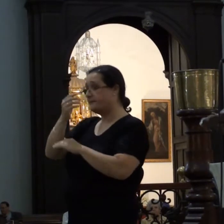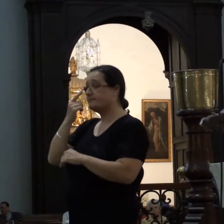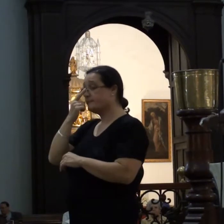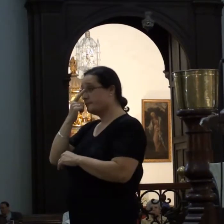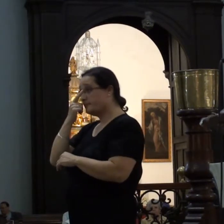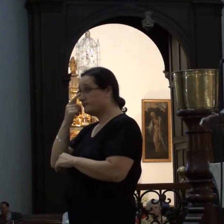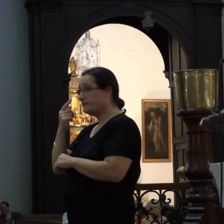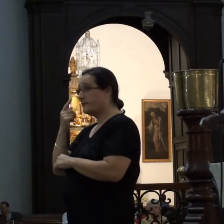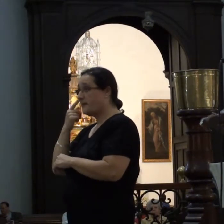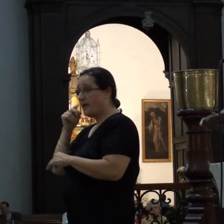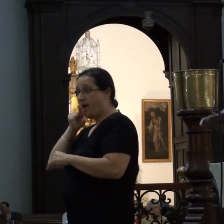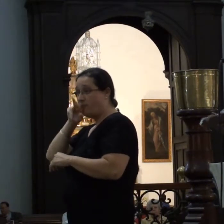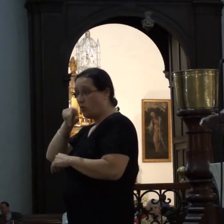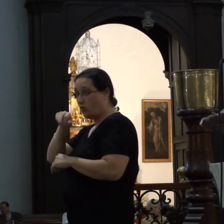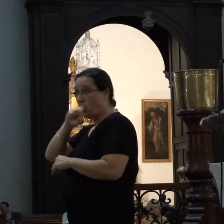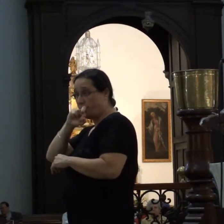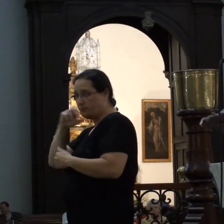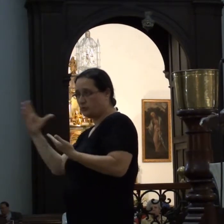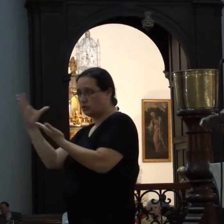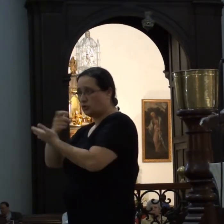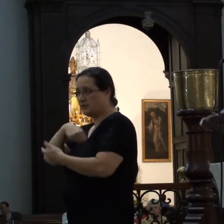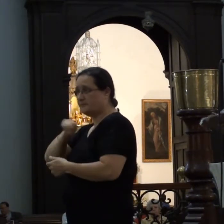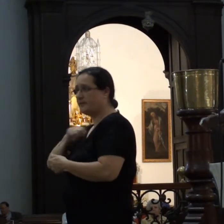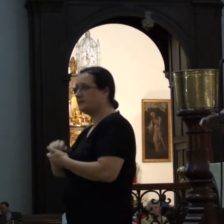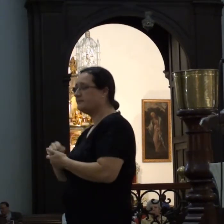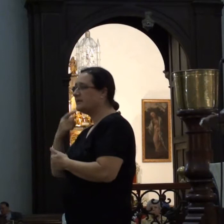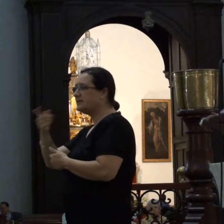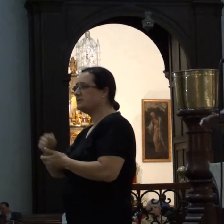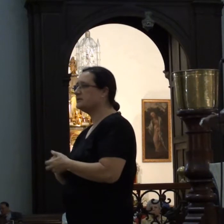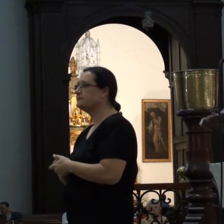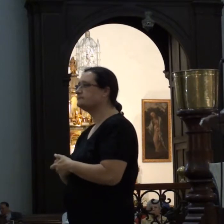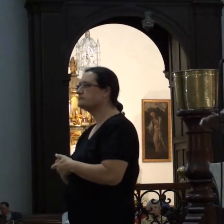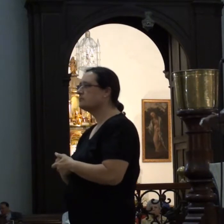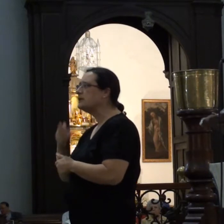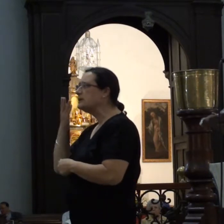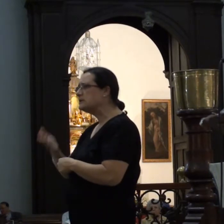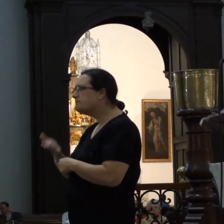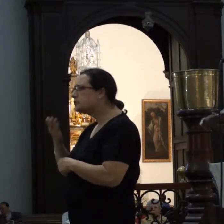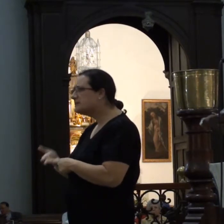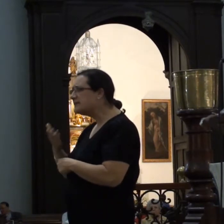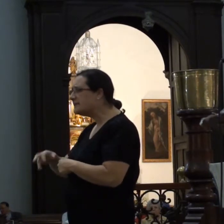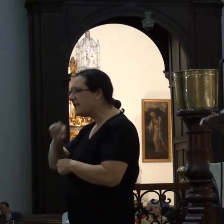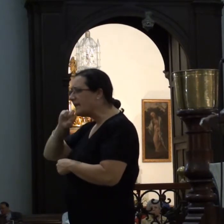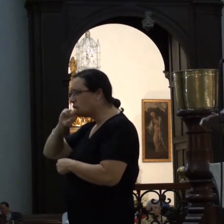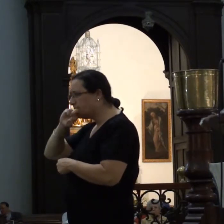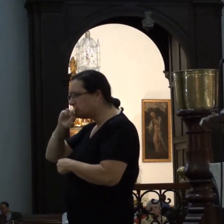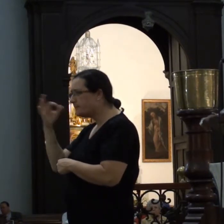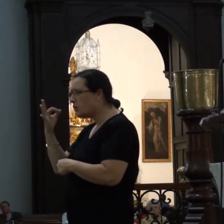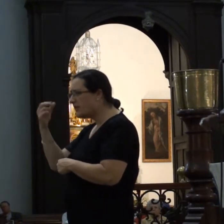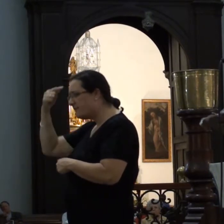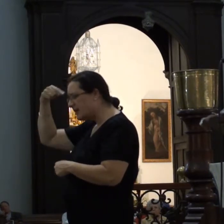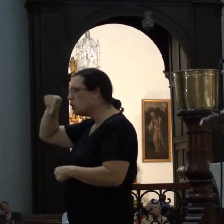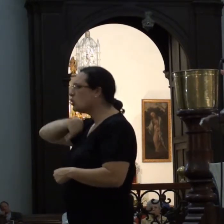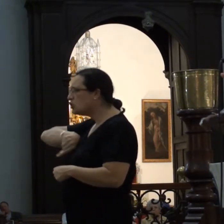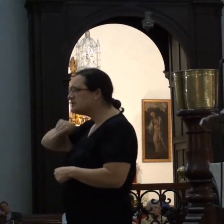les dijo esta frase es importante que el obispo sea consciente de